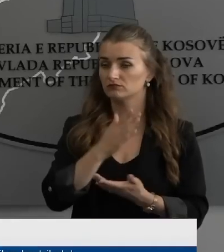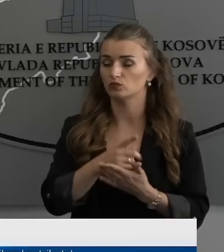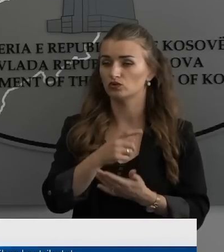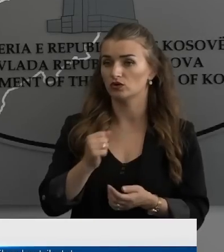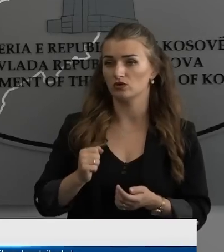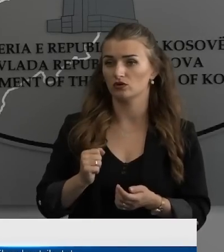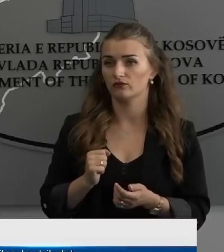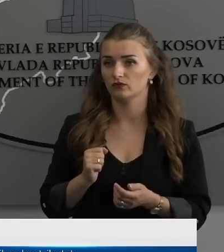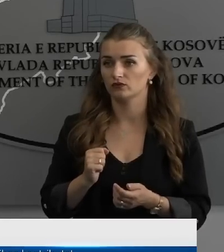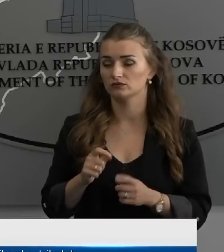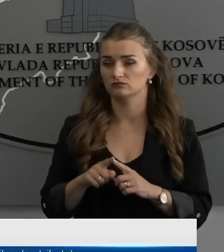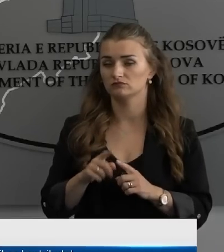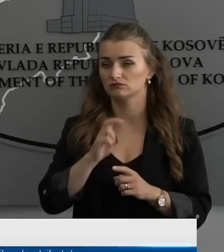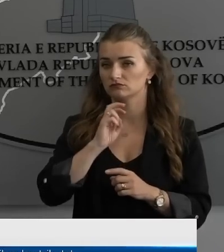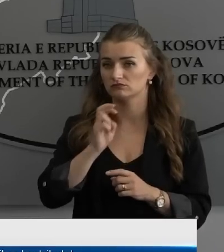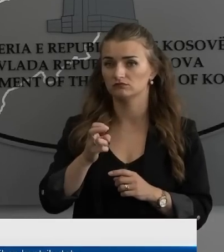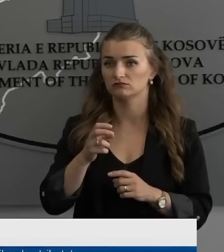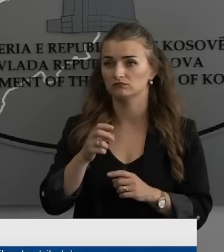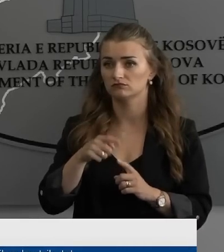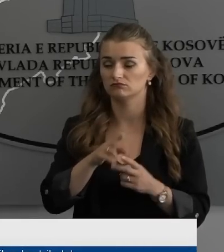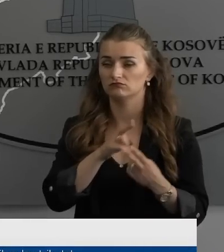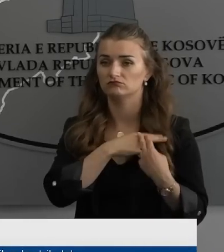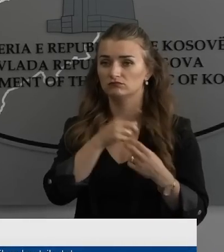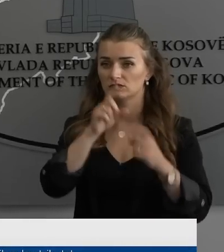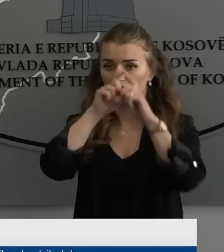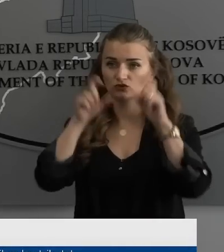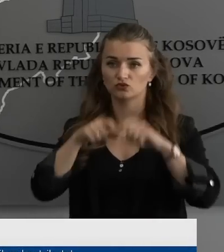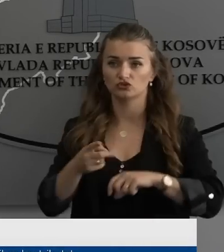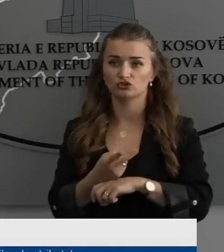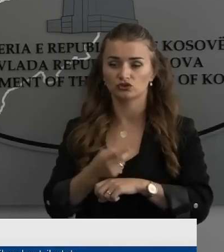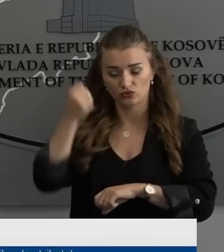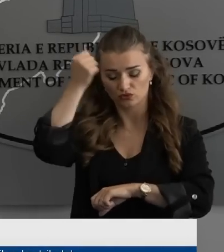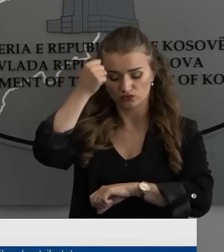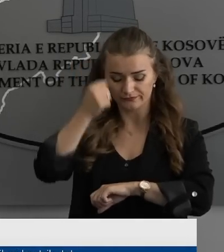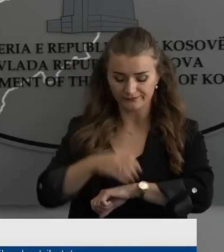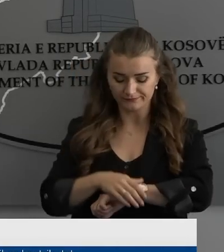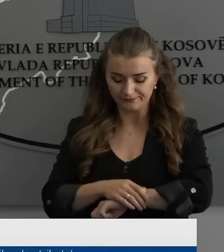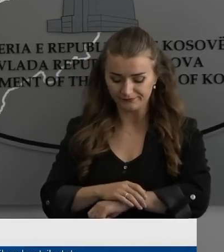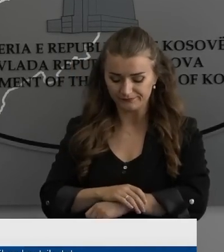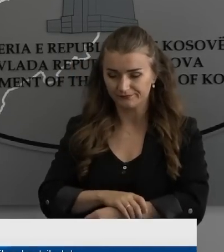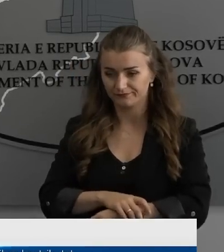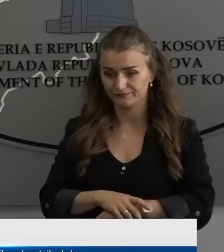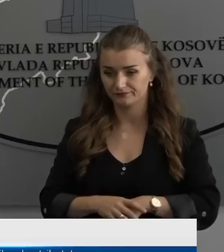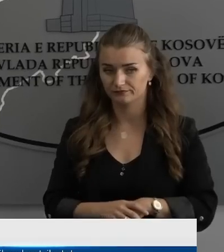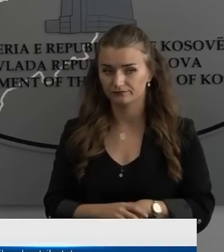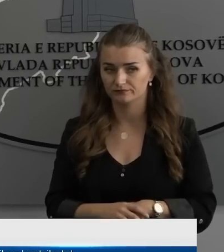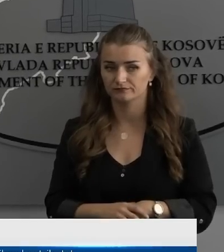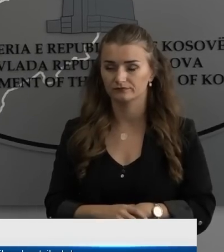KPIs edhe kjo çështje është në kompetencat e institucioneve të Kosovës. Faleminderit.